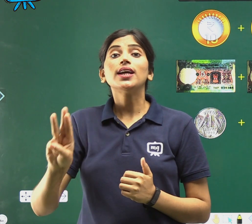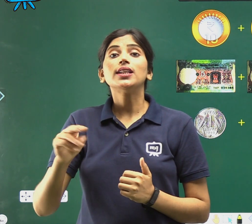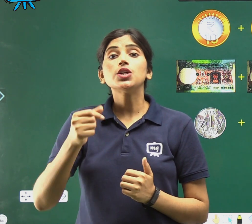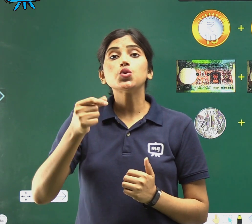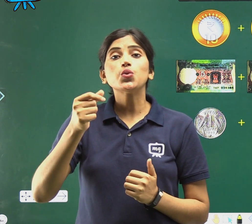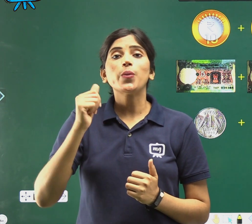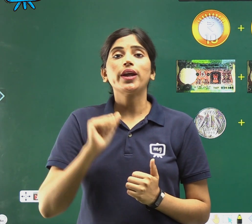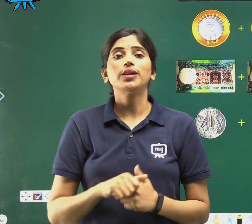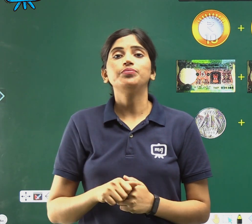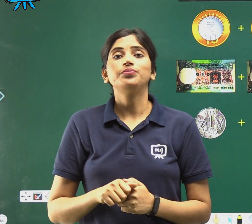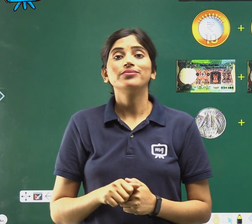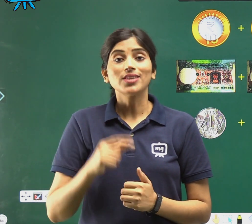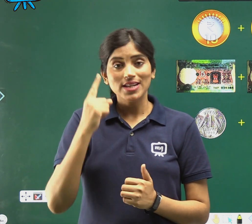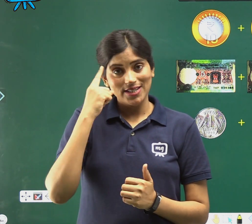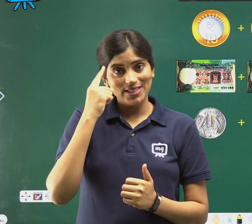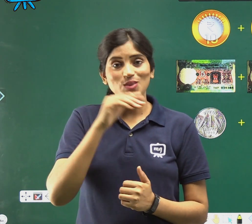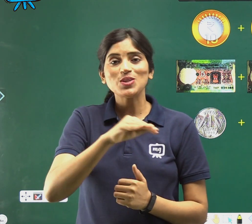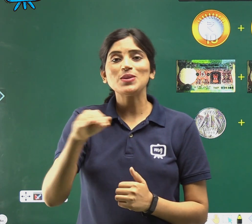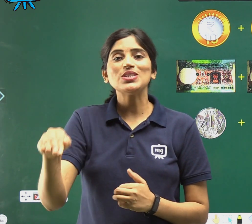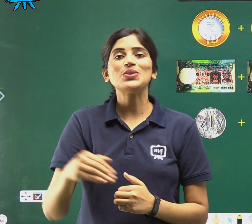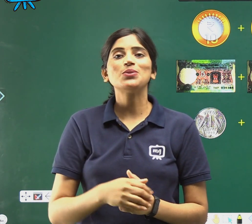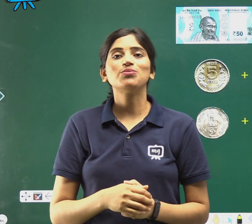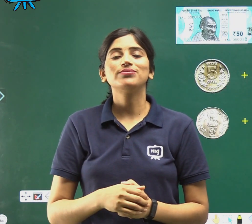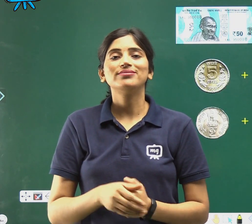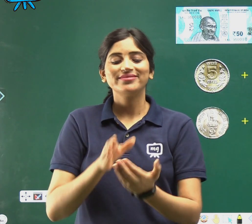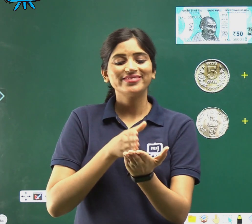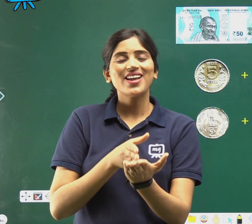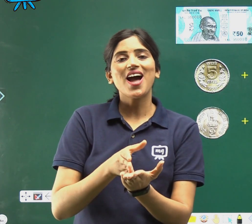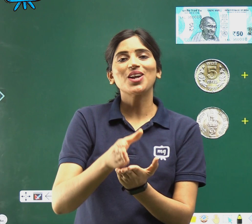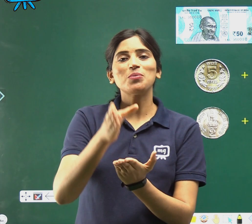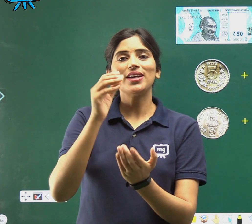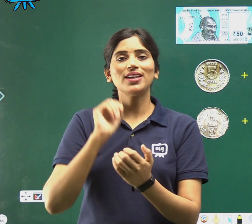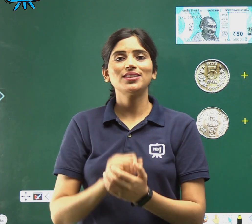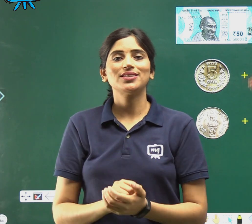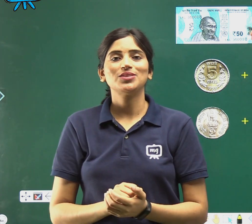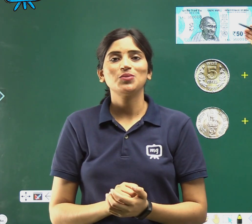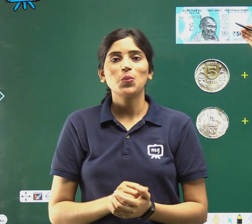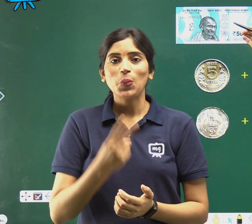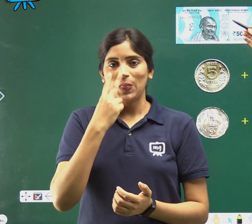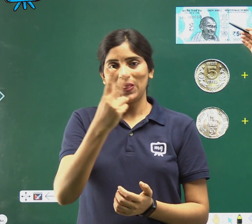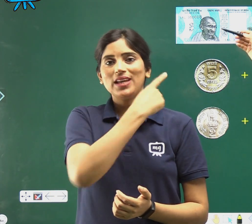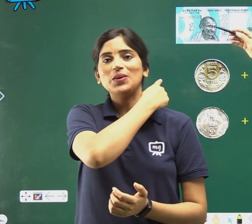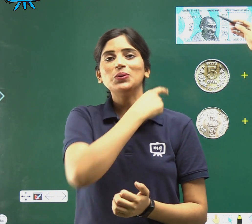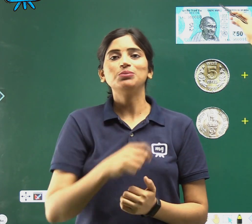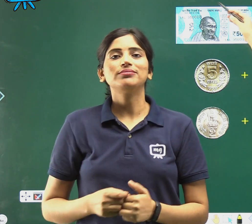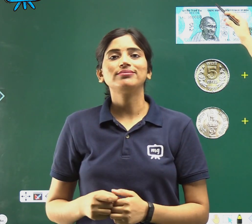33 रुपए। समझे बच्चों? आगे बढ़ें। देखो,